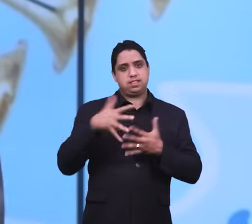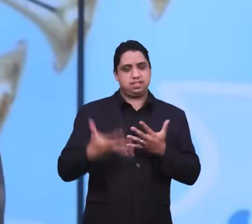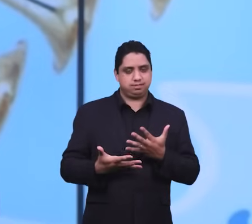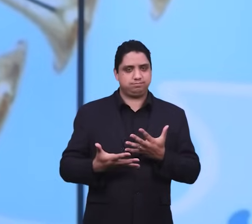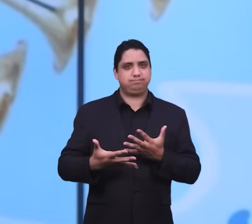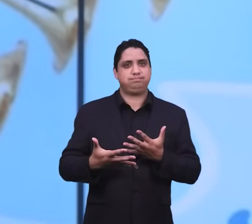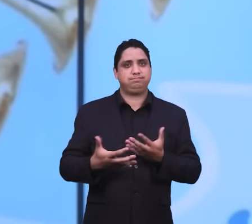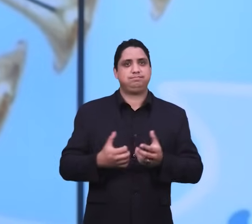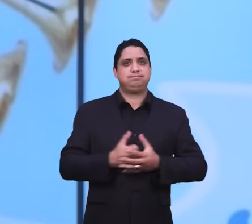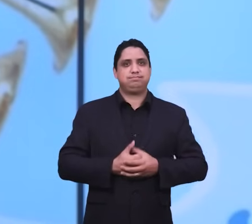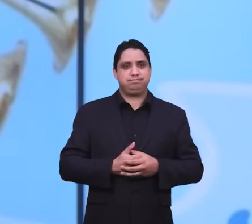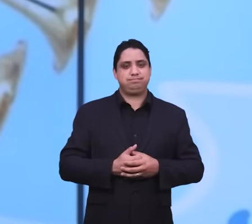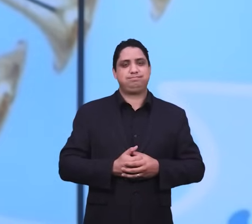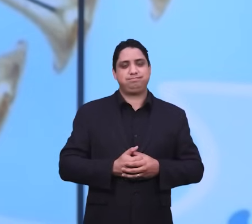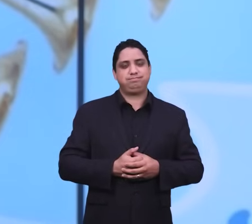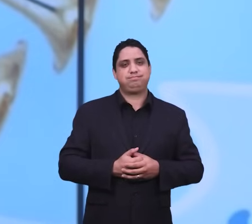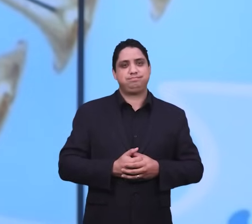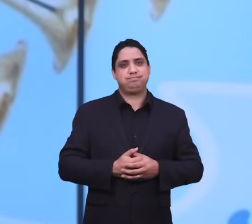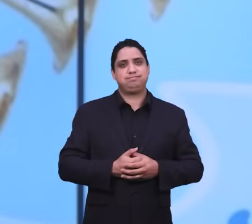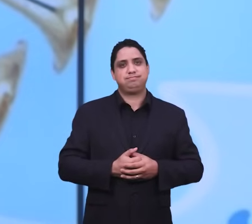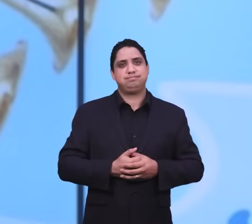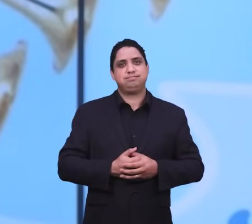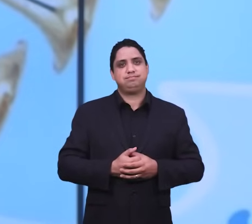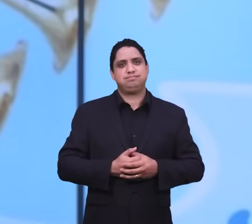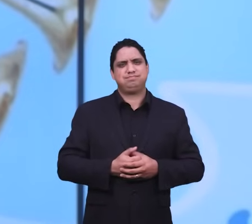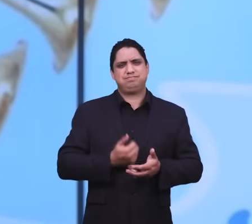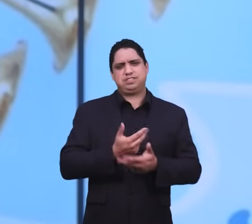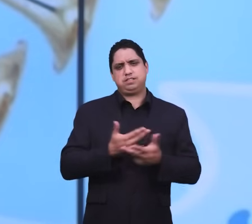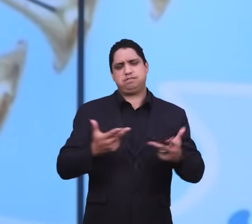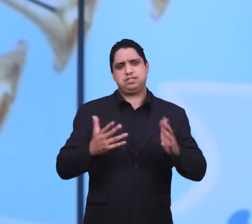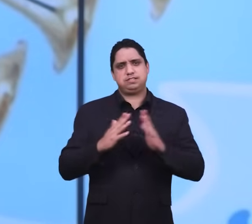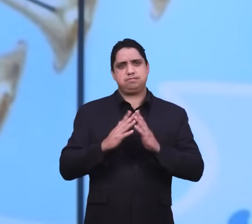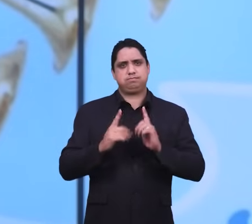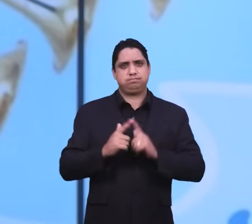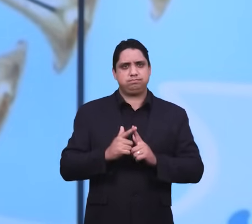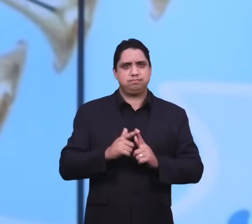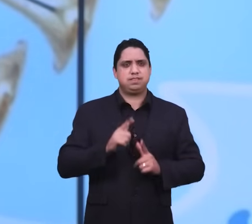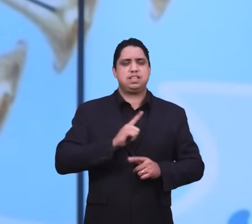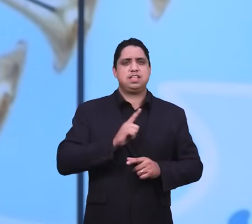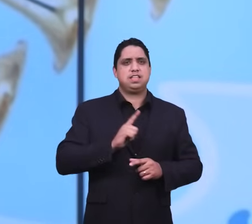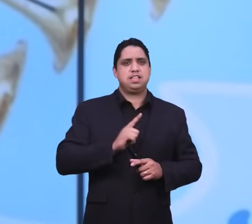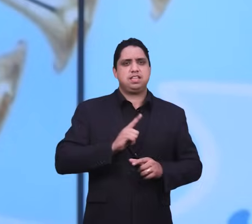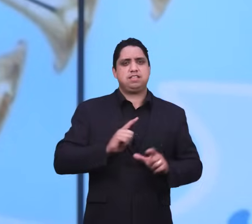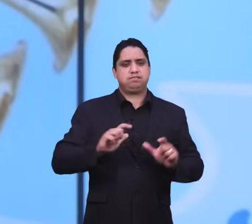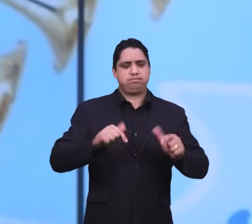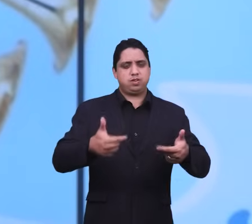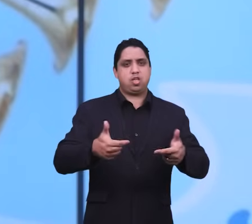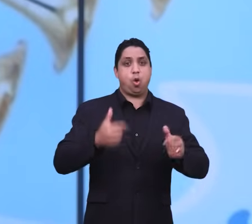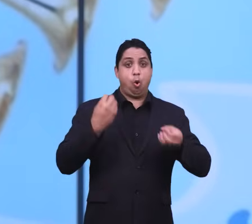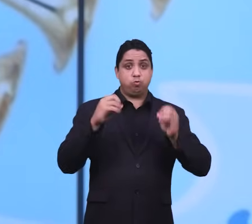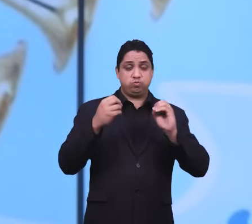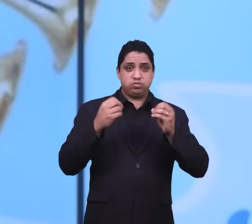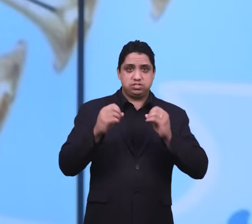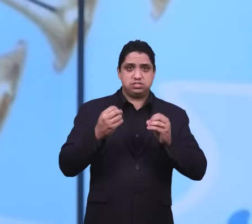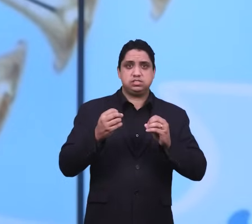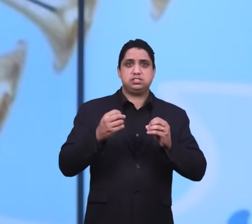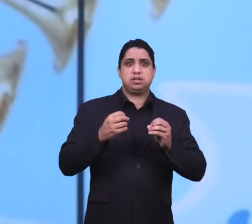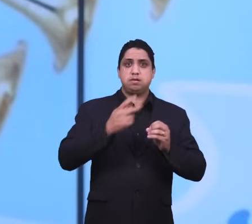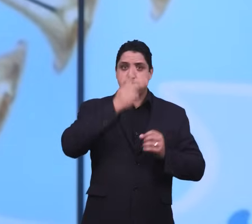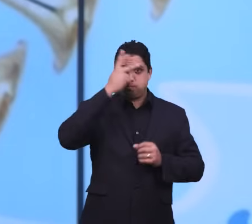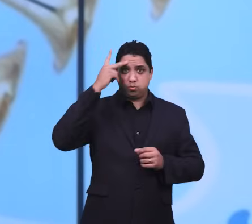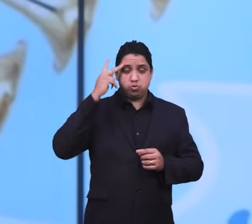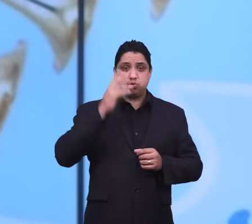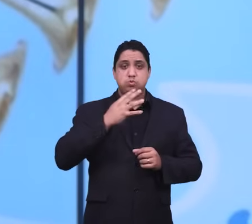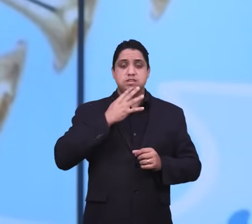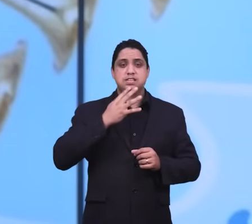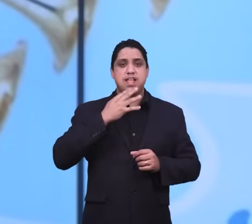de sinais, que nós chamamos de Libras, né? Em várias igrejas, nós temos feito oficinas, levado pessoas a